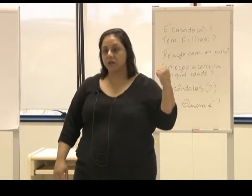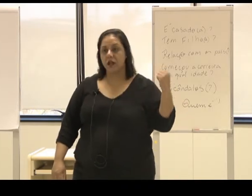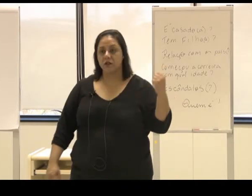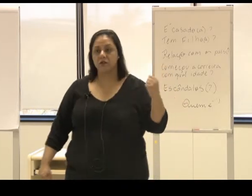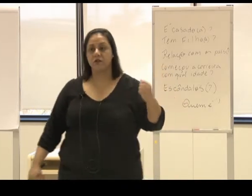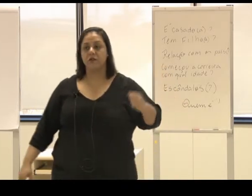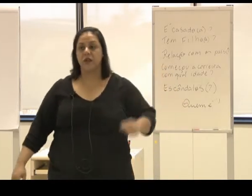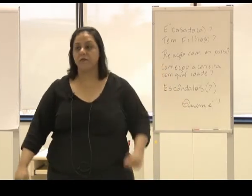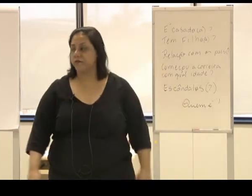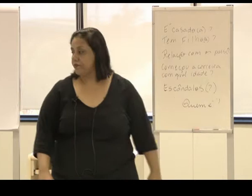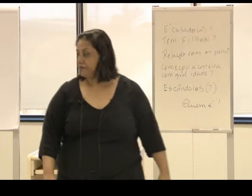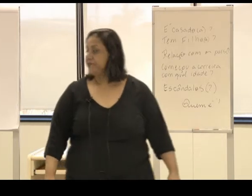anos. Fazendo? Né?